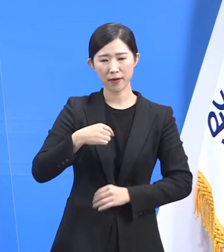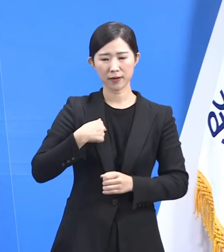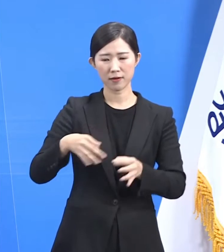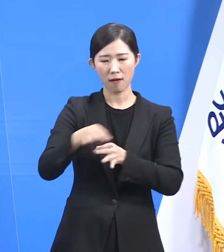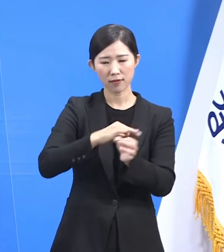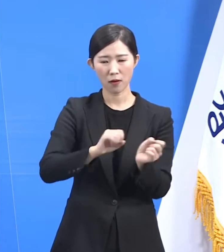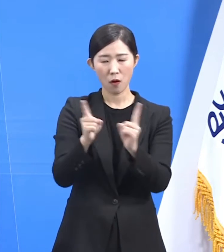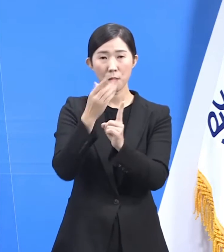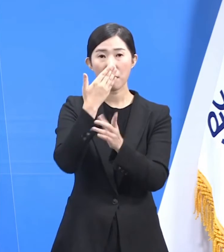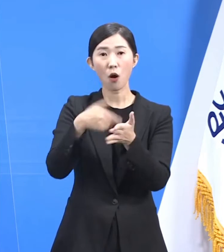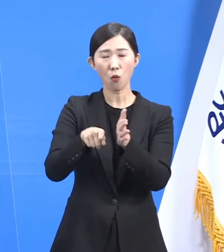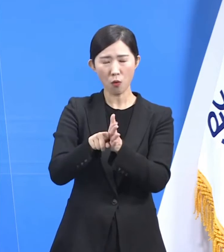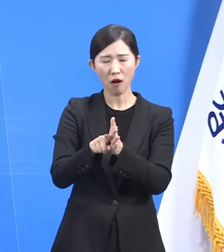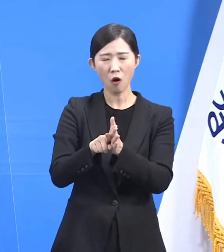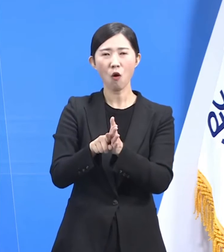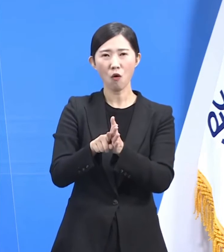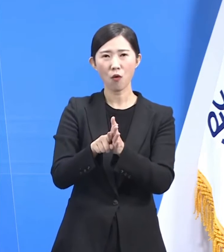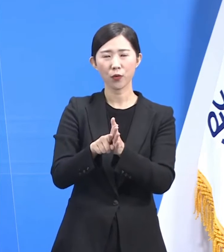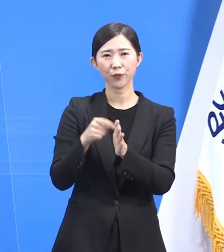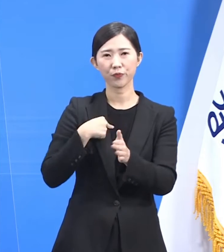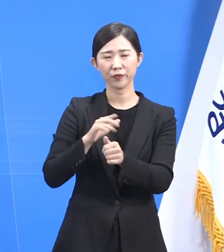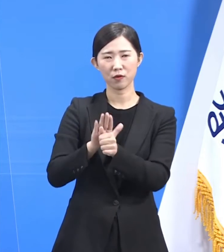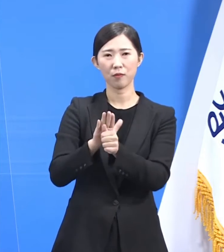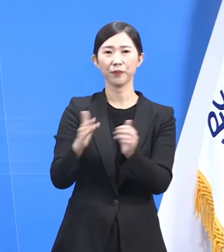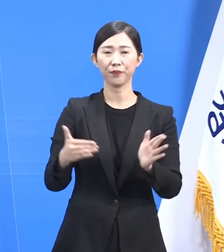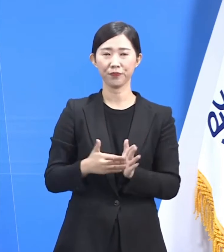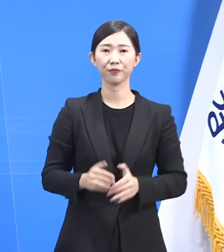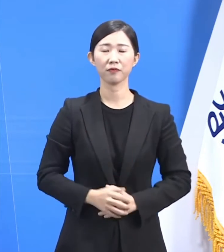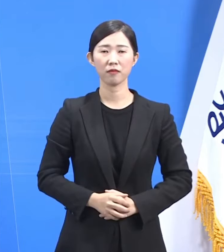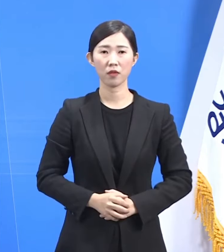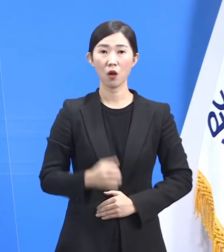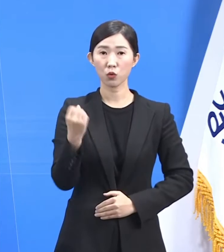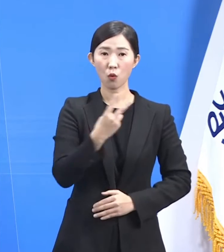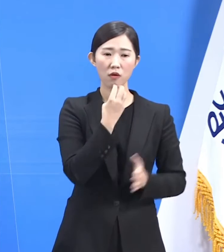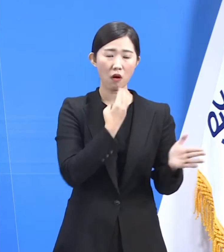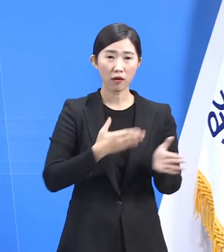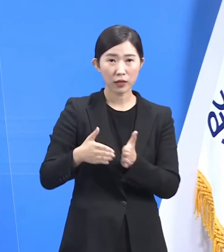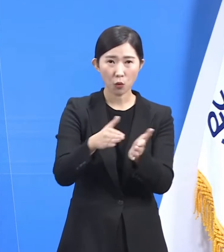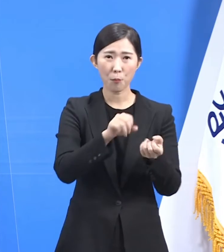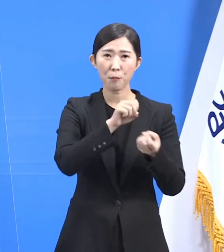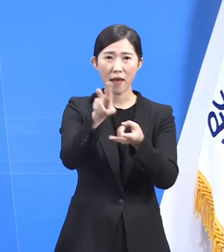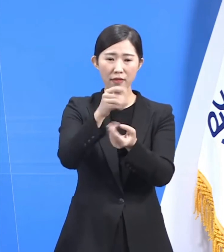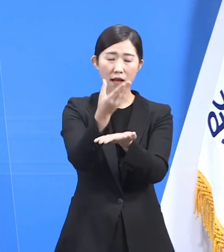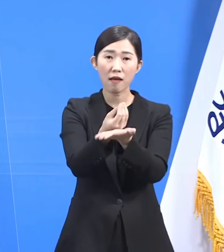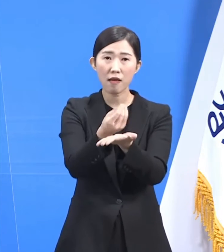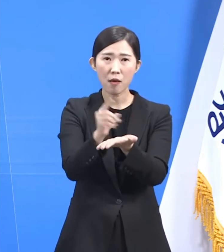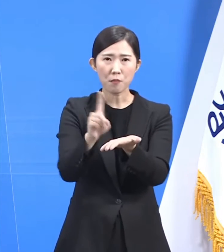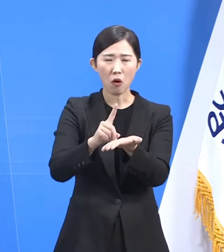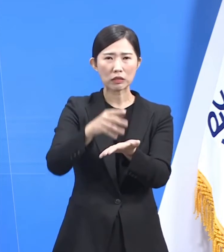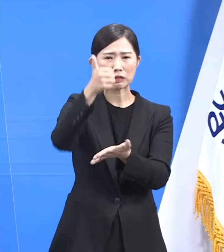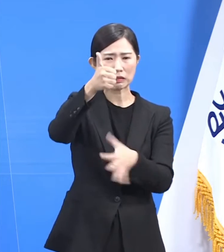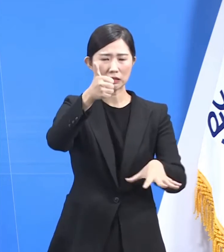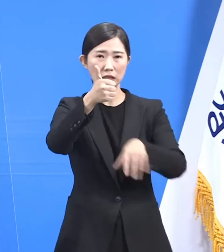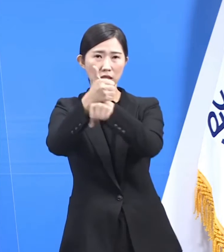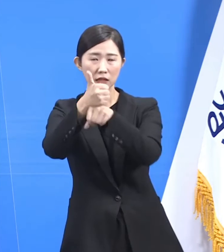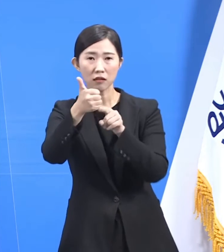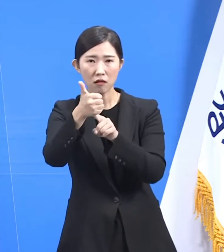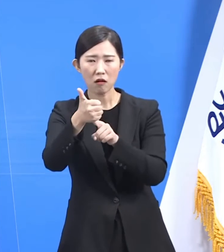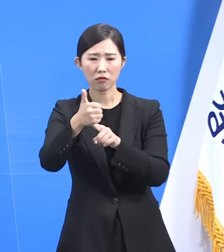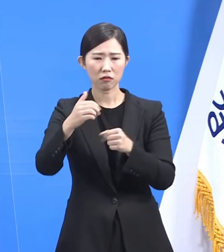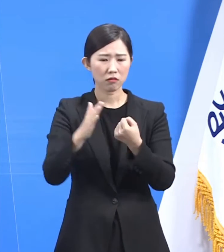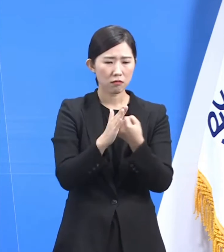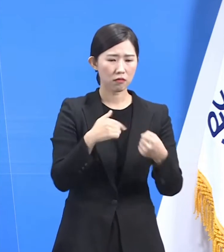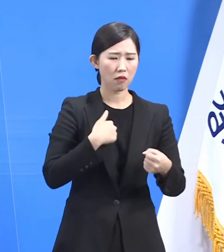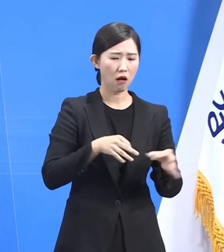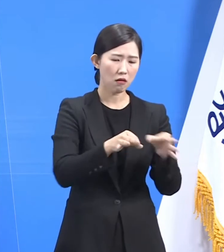경기도 배달특급으로 플랫폼 사업자의 독과점 횡포에 시달리던 도내 소상공인과 도민은